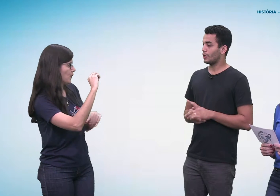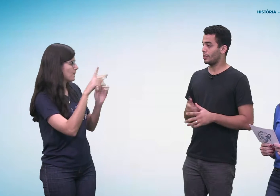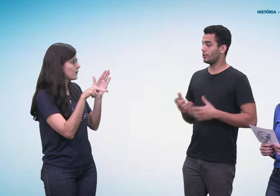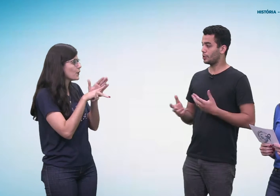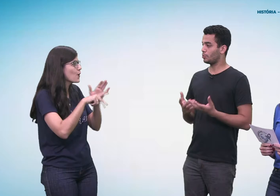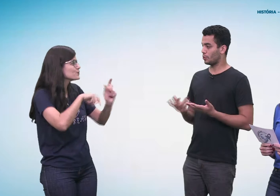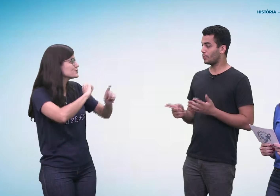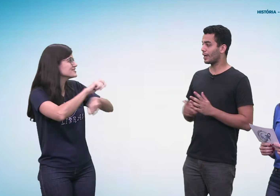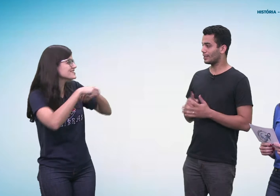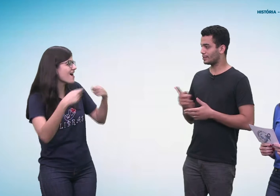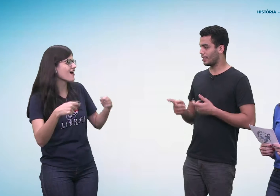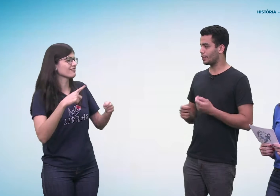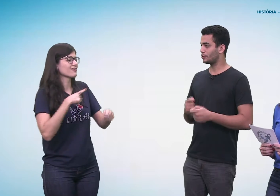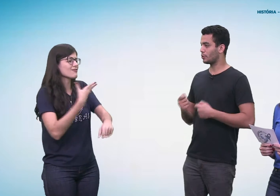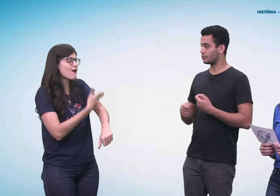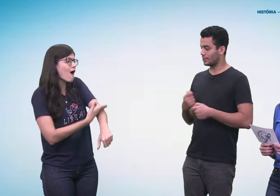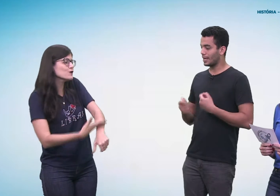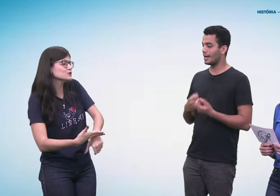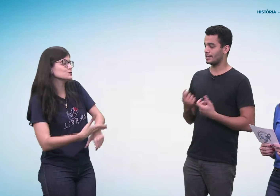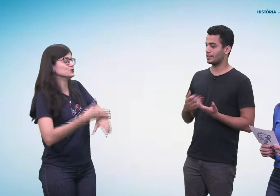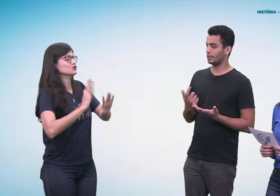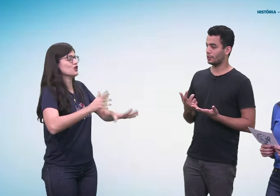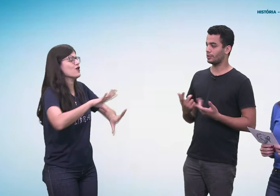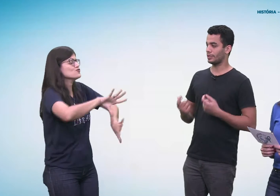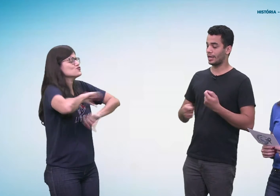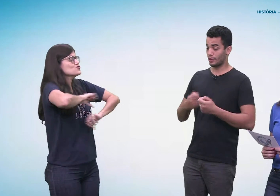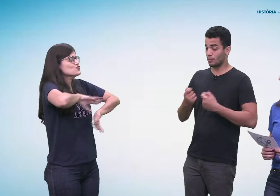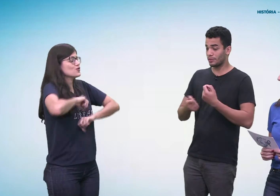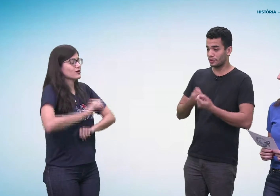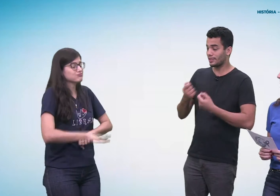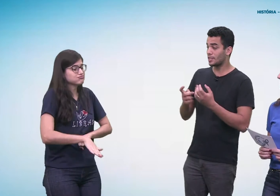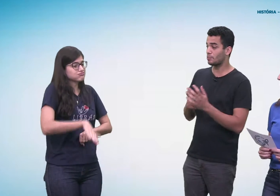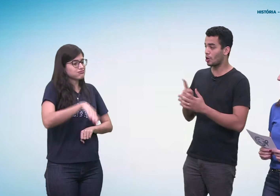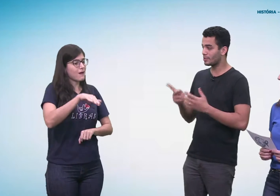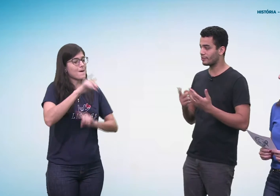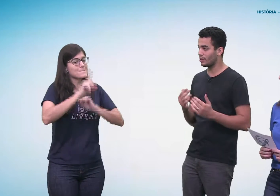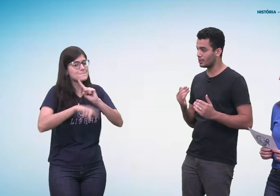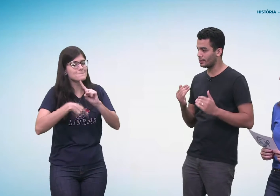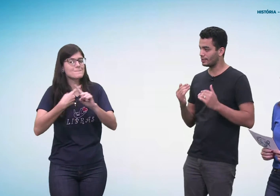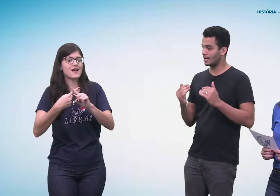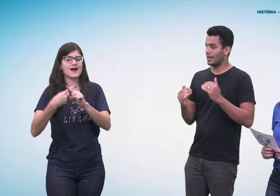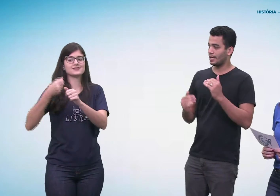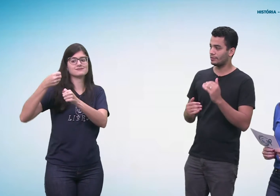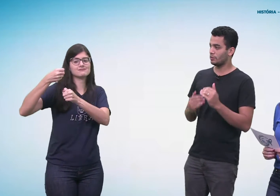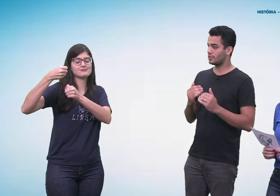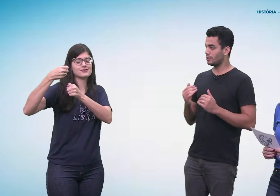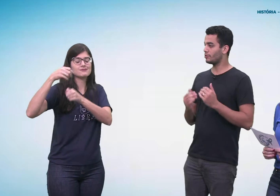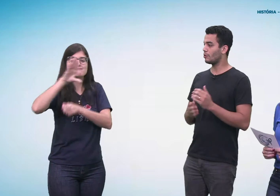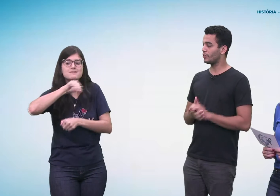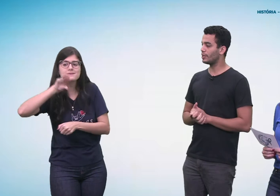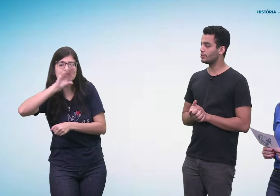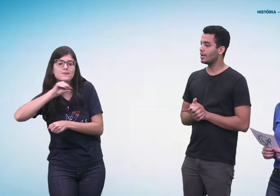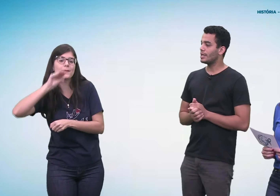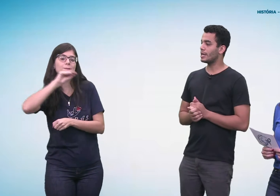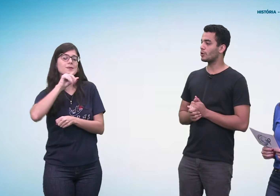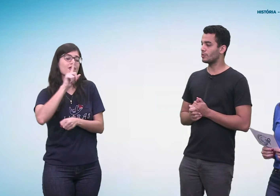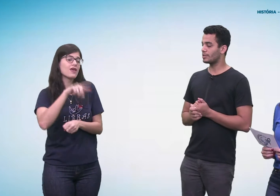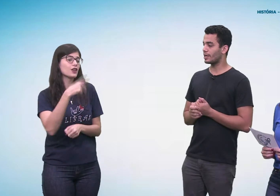tem tipo um caseiro, tem alguns sinais, entendeu? Como se fossem sinais próprios das famílias. Eles vão desenvolvendo e aí conseguem fazer